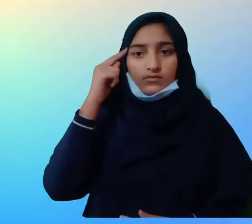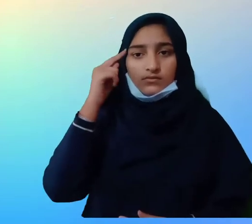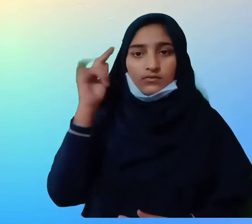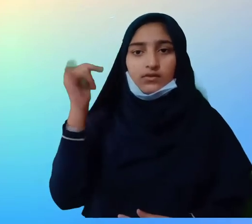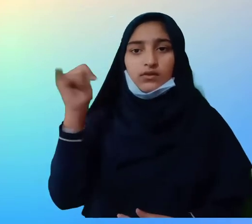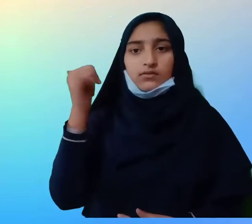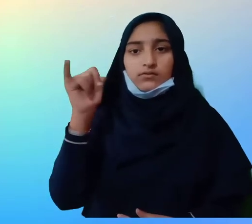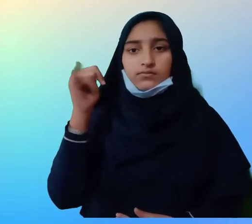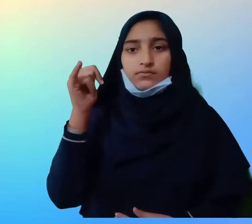अंदाजा